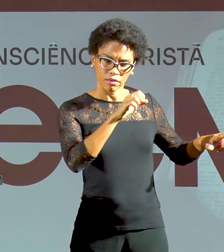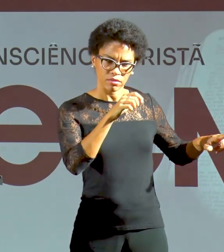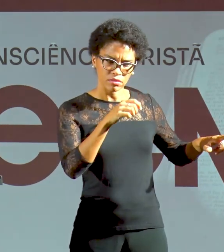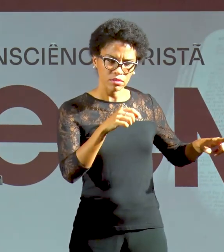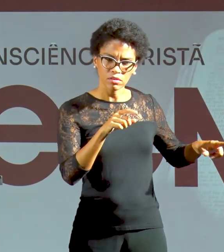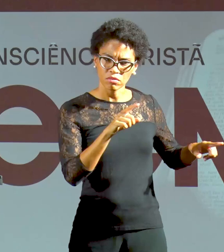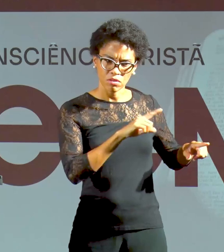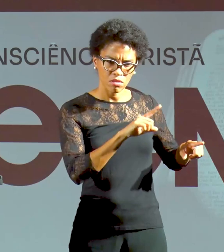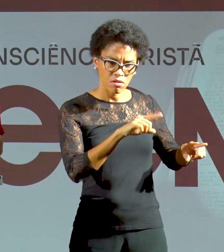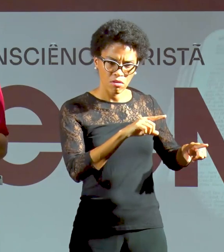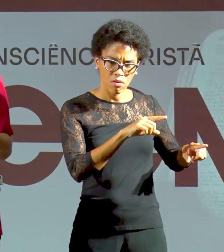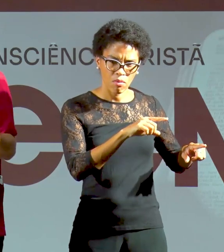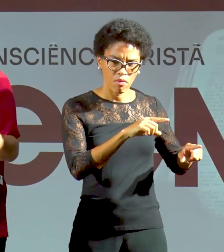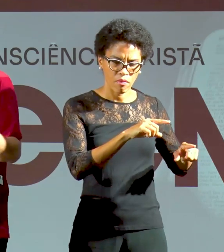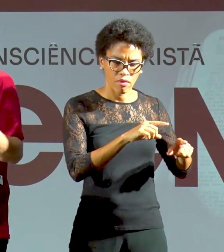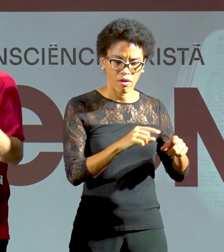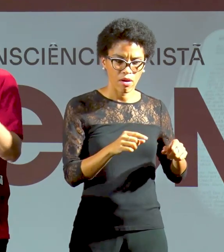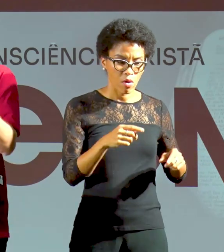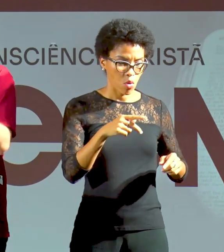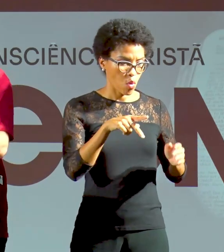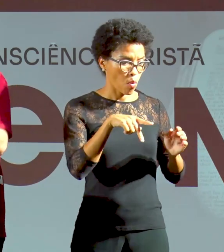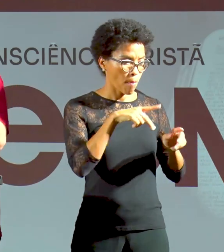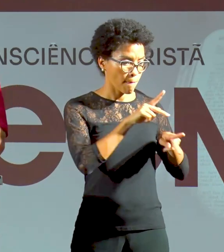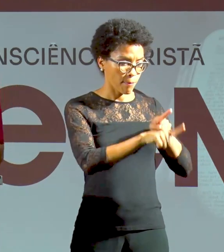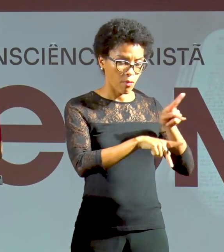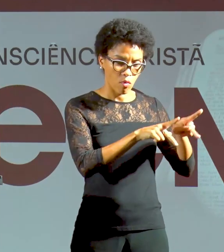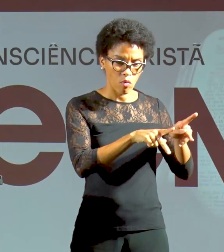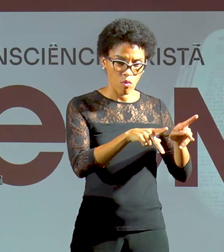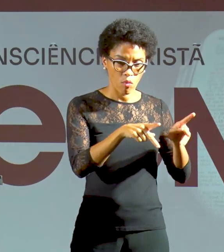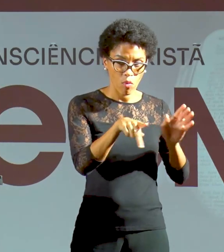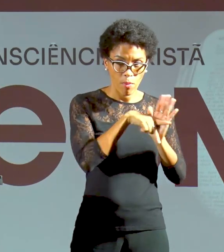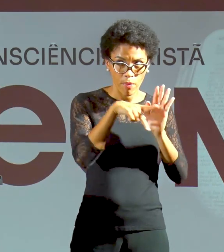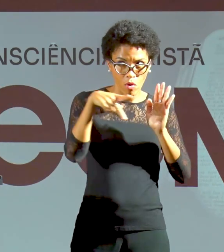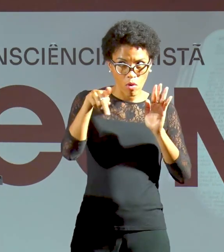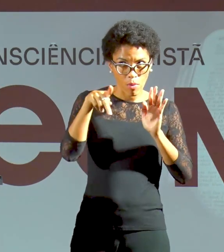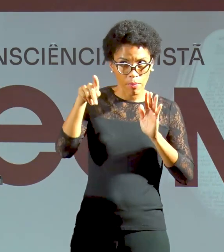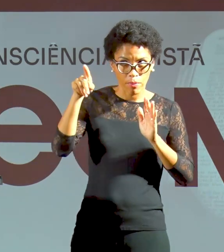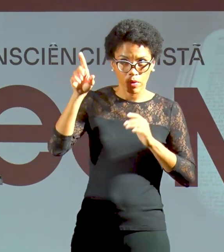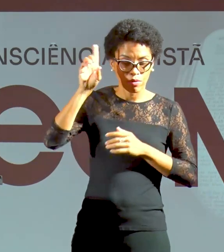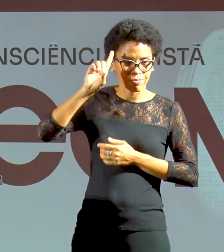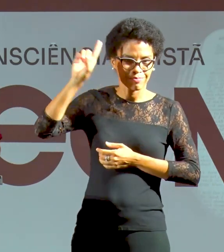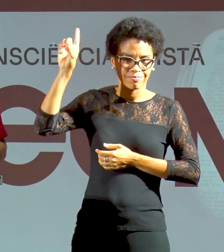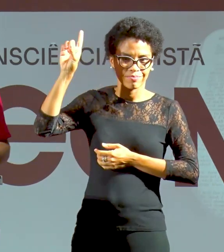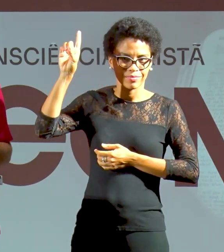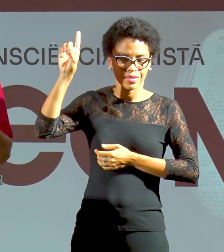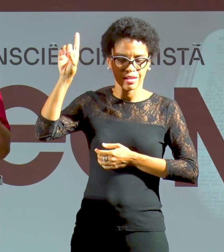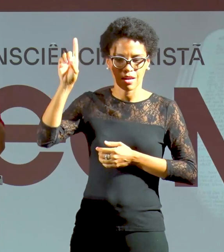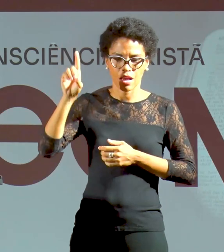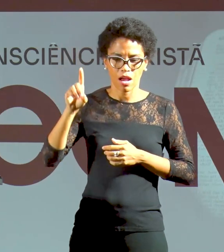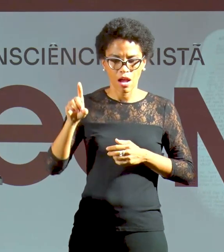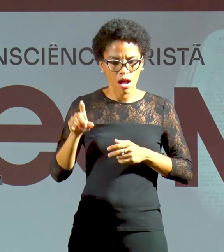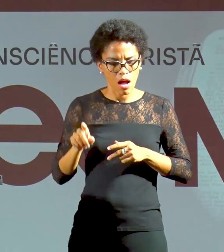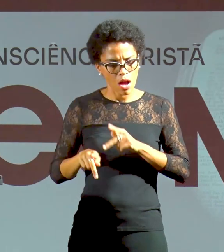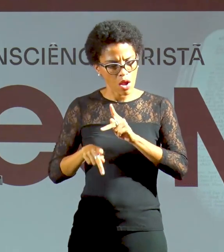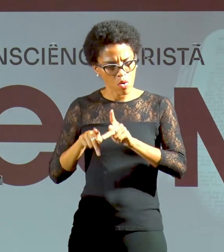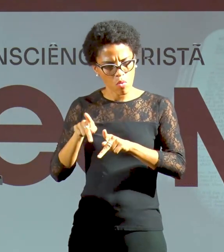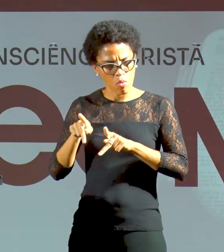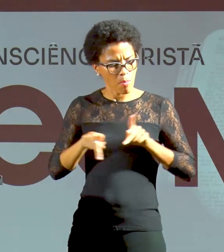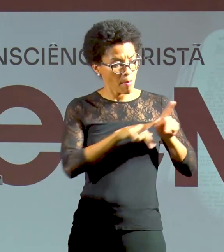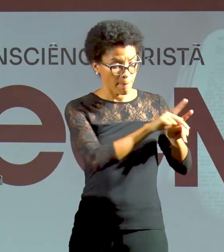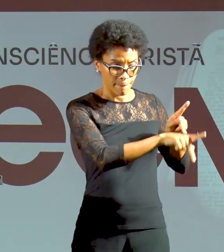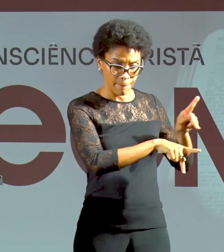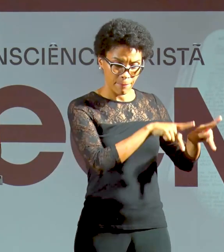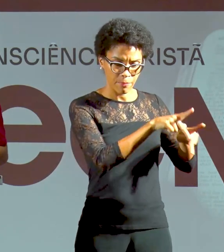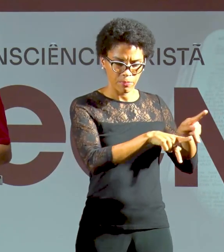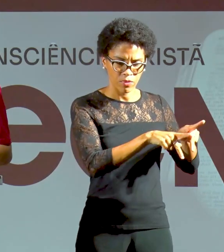moabitas eram na verdade um povo inimigo ao povo do povo de Israel era um povo idólatra um povo perverso eles